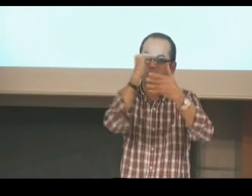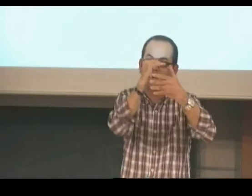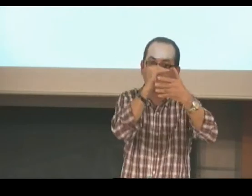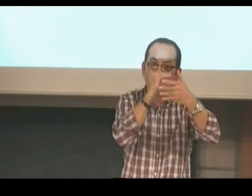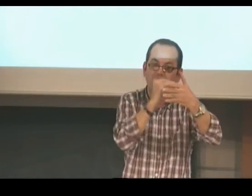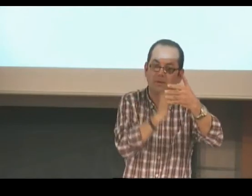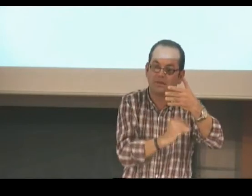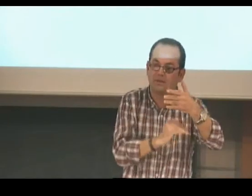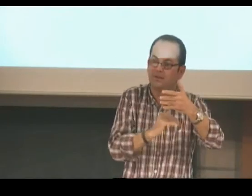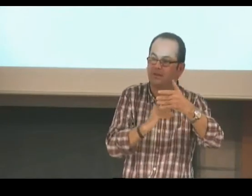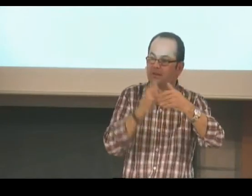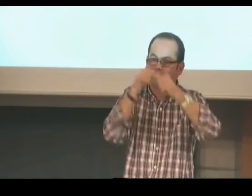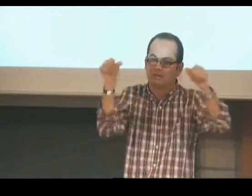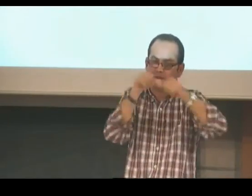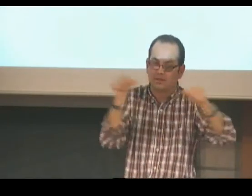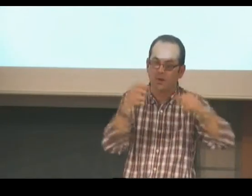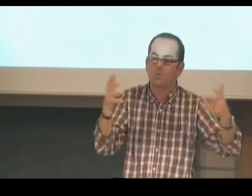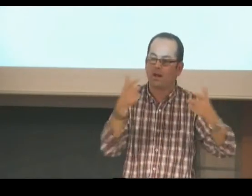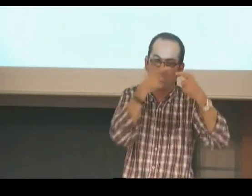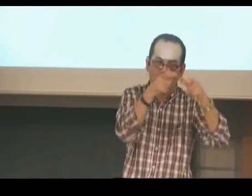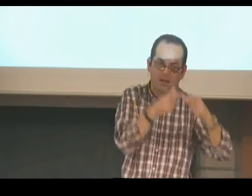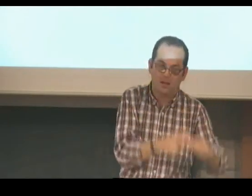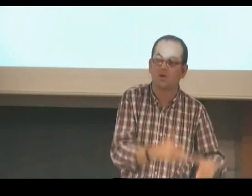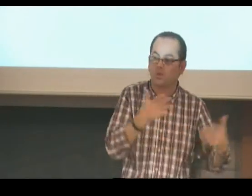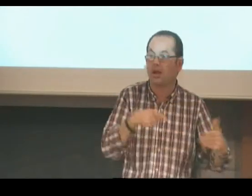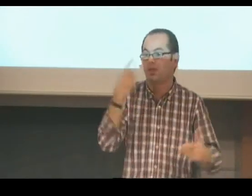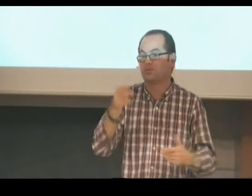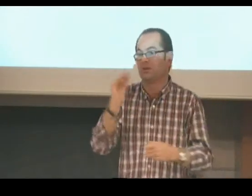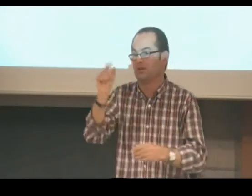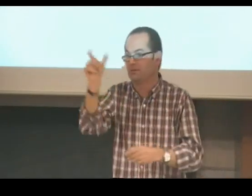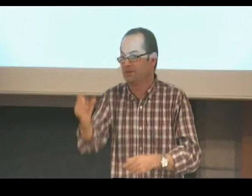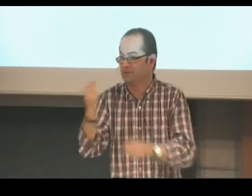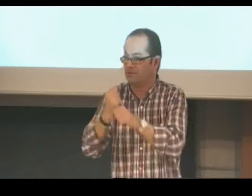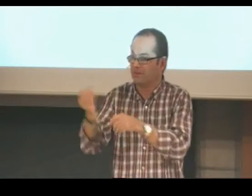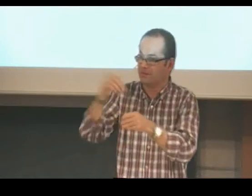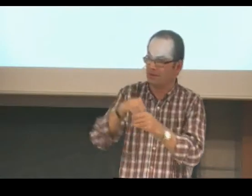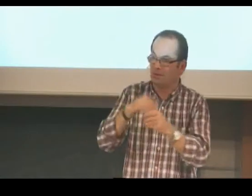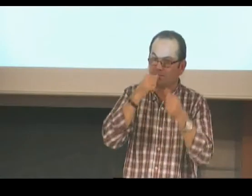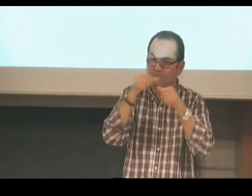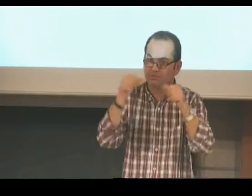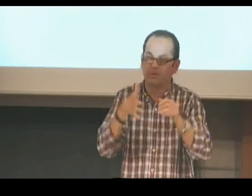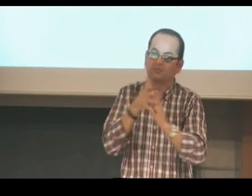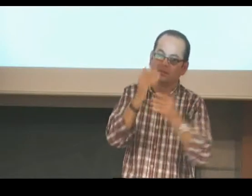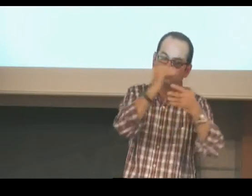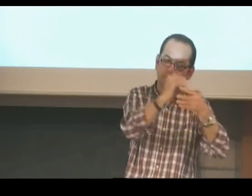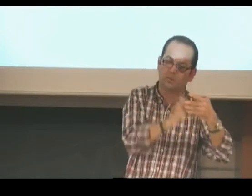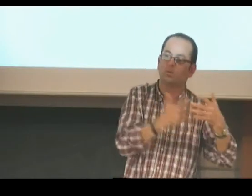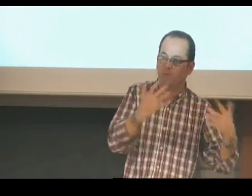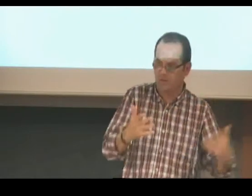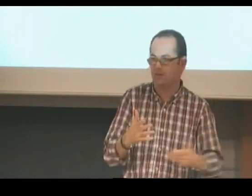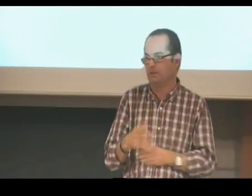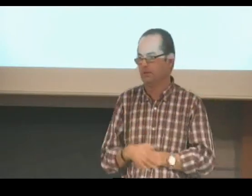bona anotació i una bona transcripció seguint els criteris que nosaltres establirem. Els treballadors que hi